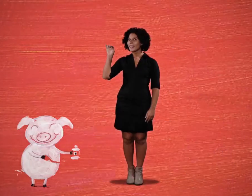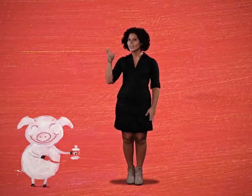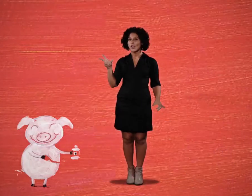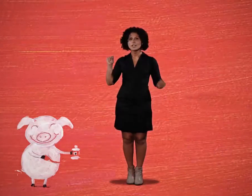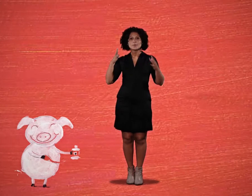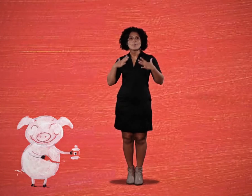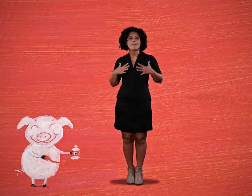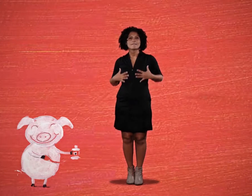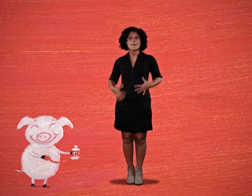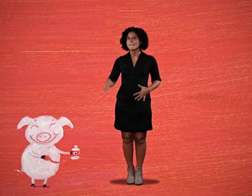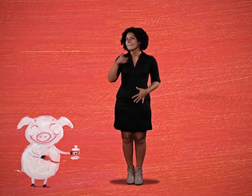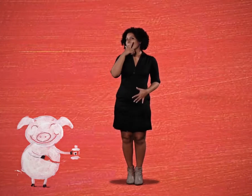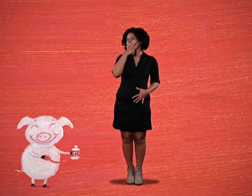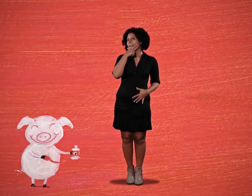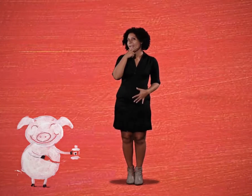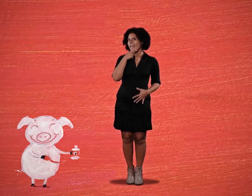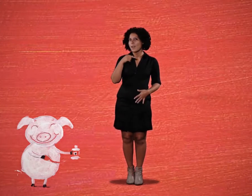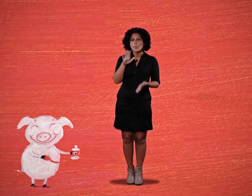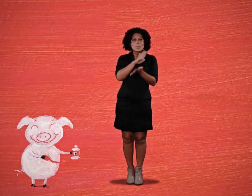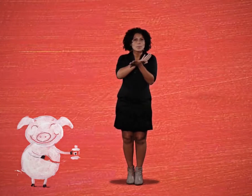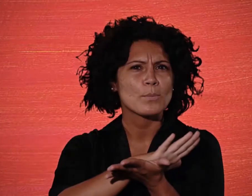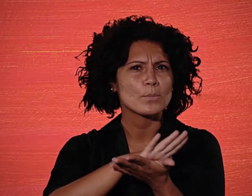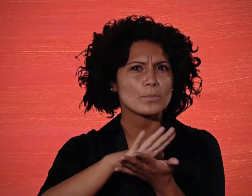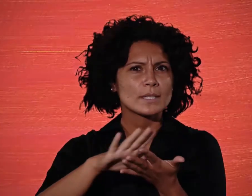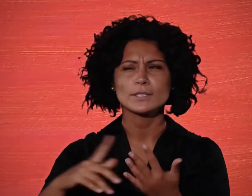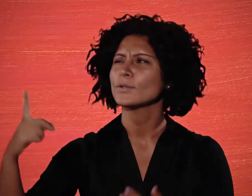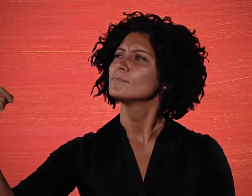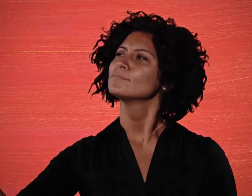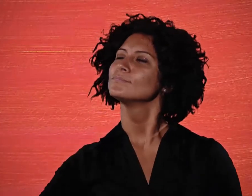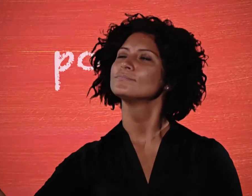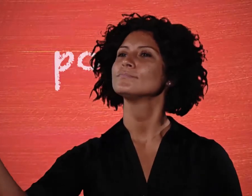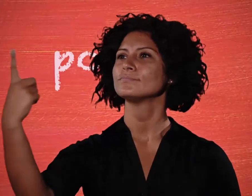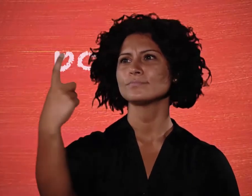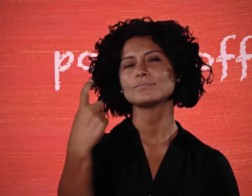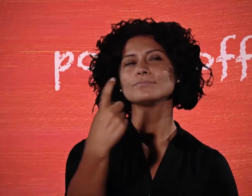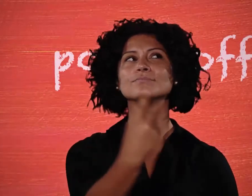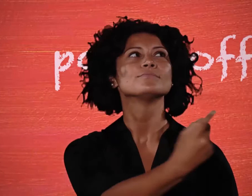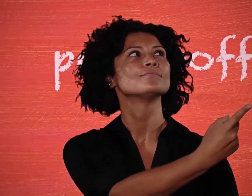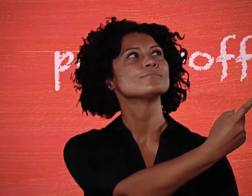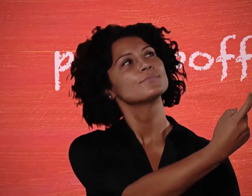Lindo Porcello è di nuovo tutto bello, tutto pulito, tutto profumato.